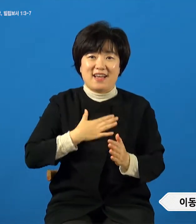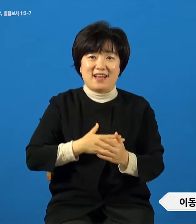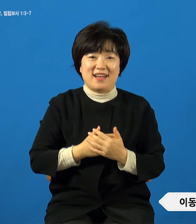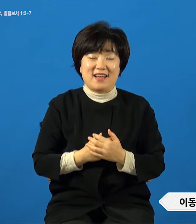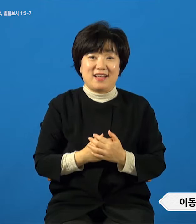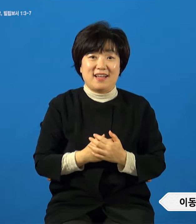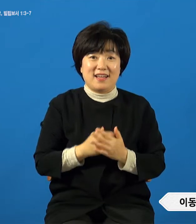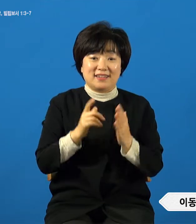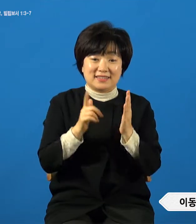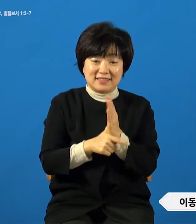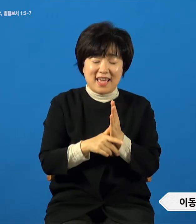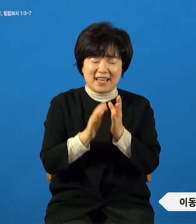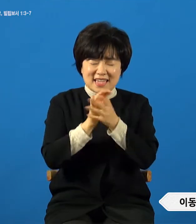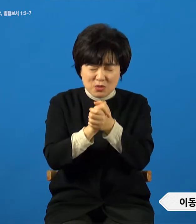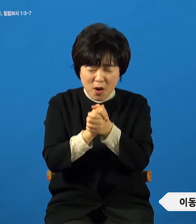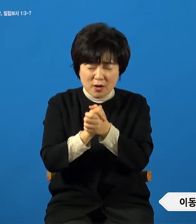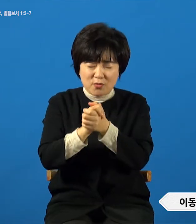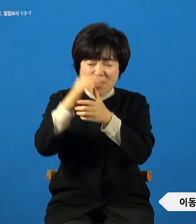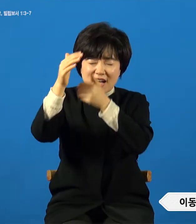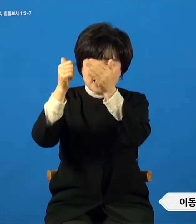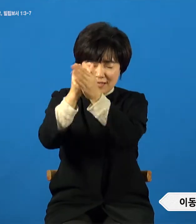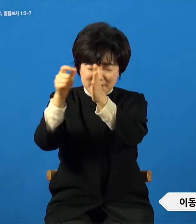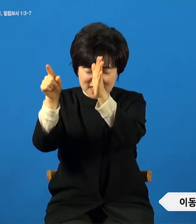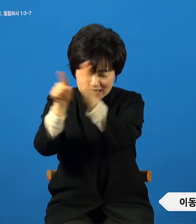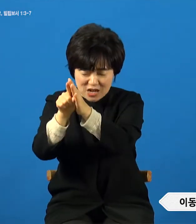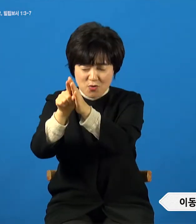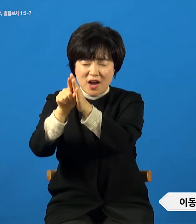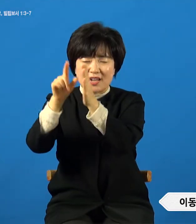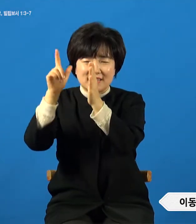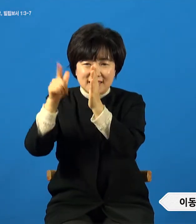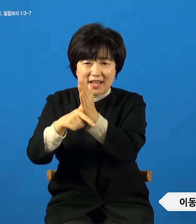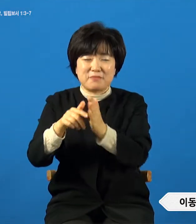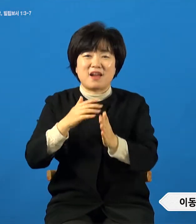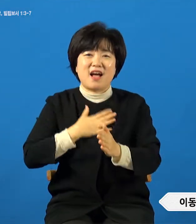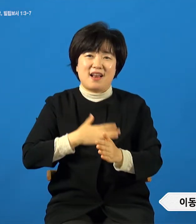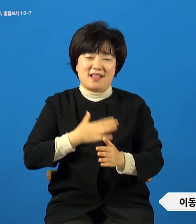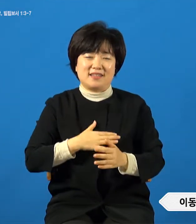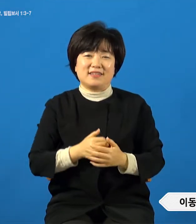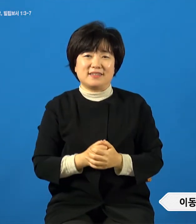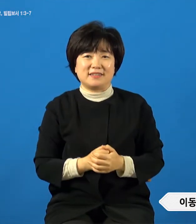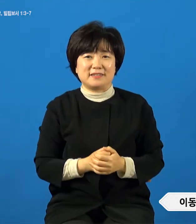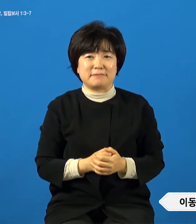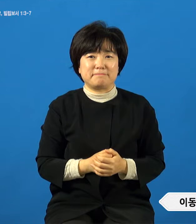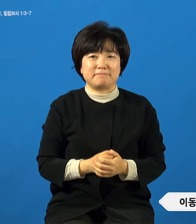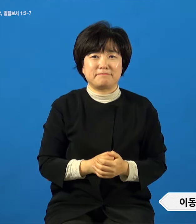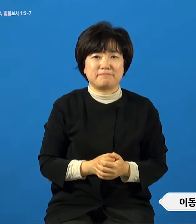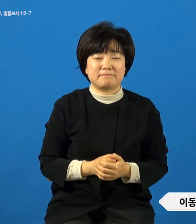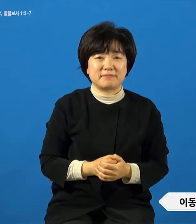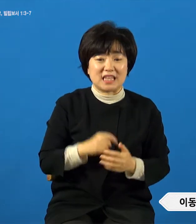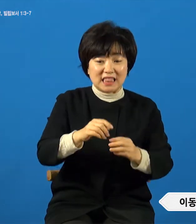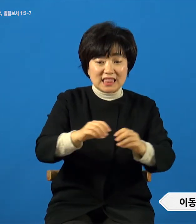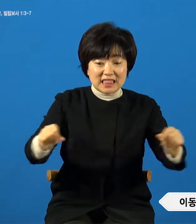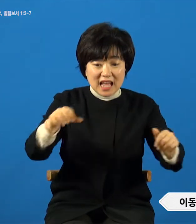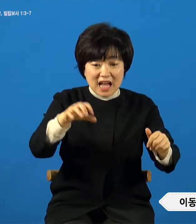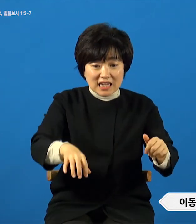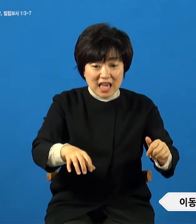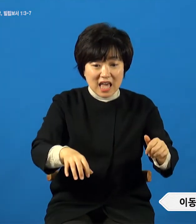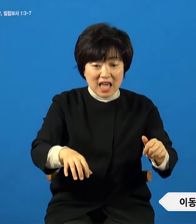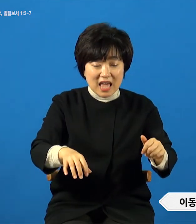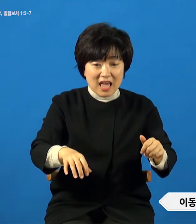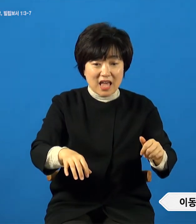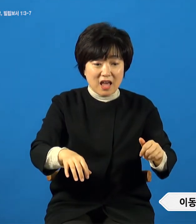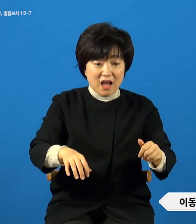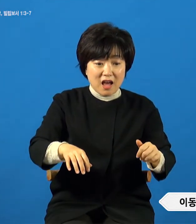그때가 제가 기도하고 하나님을 신뢰할 때임을 저는 압니다. 이 땅의 중력을 거스릴